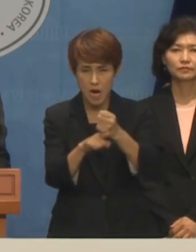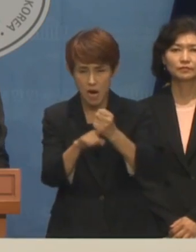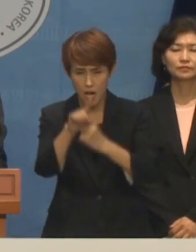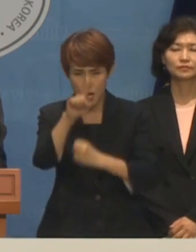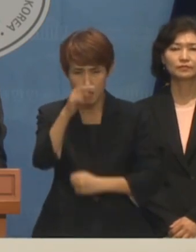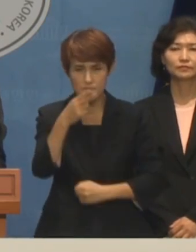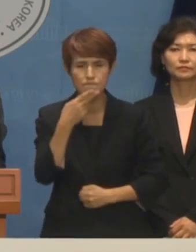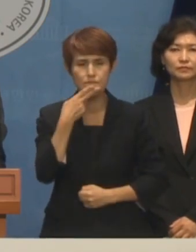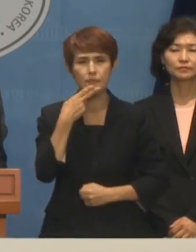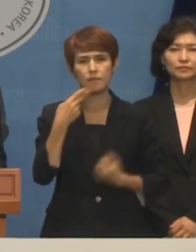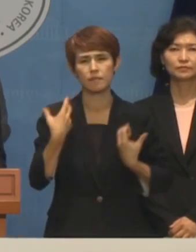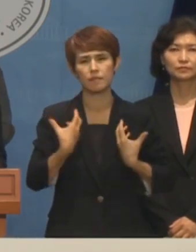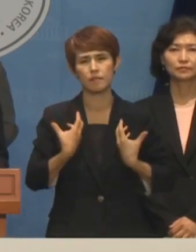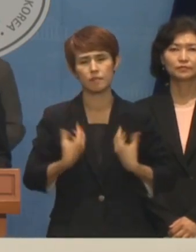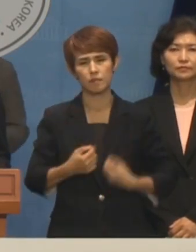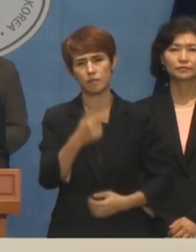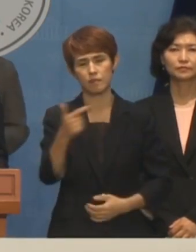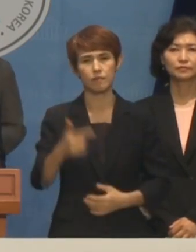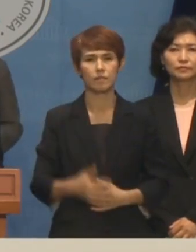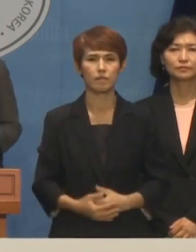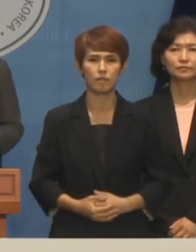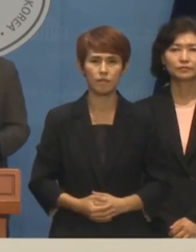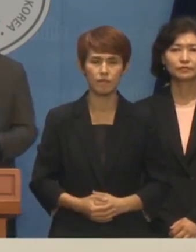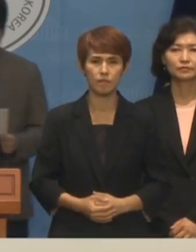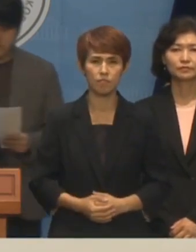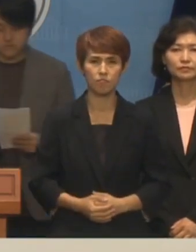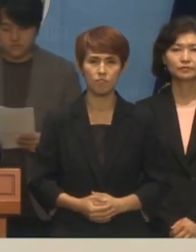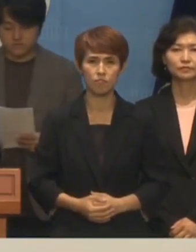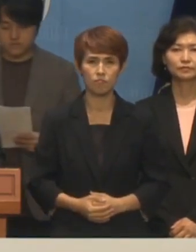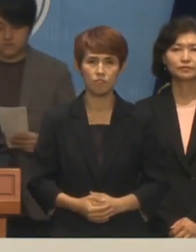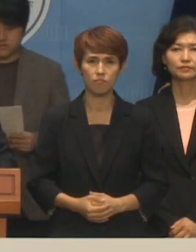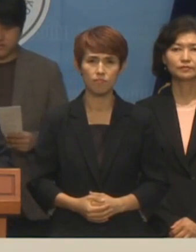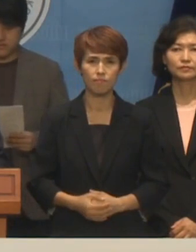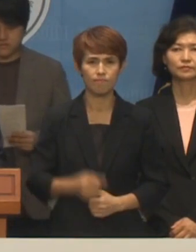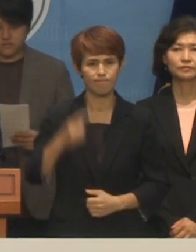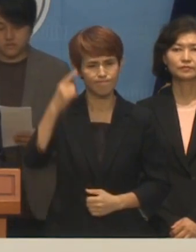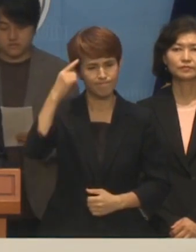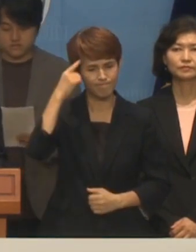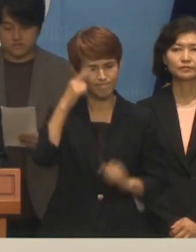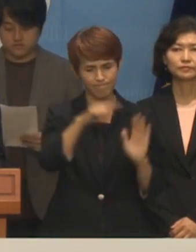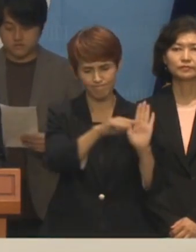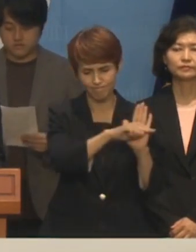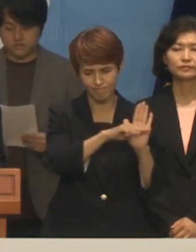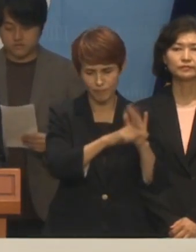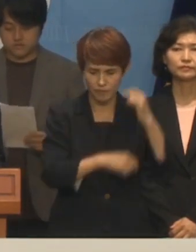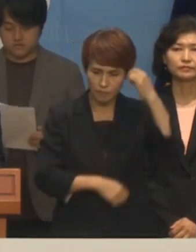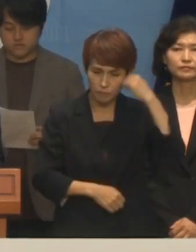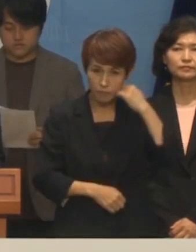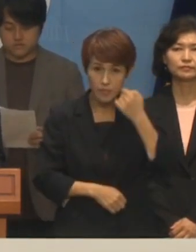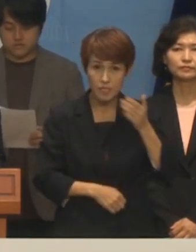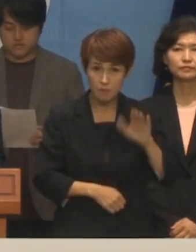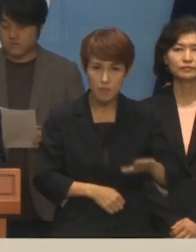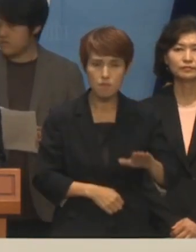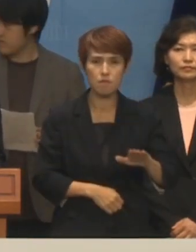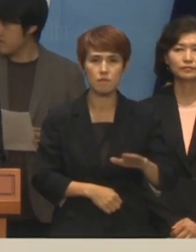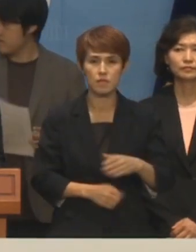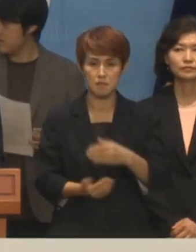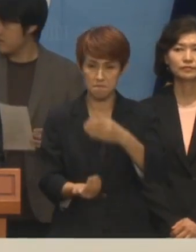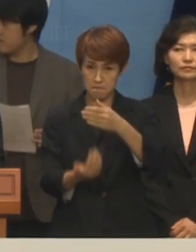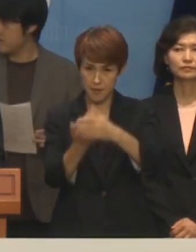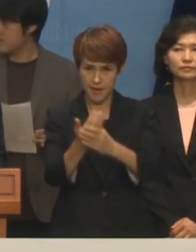못했다는 실망감이 교차하고 있습니다. 근데 그런 부정적인 감정에도 불구하고 우리가 이 사건을 놓지 말아야 하는